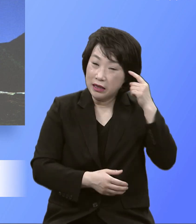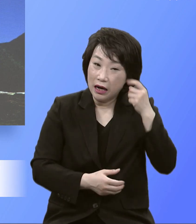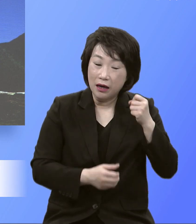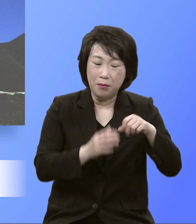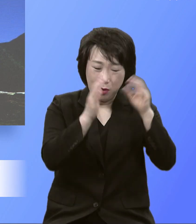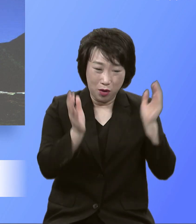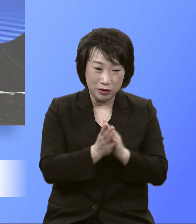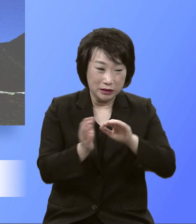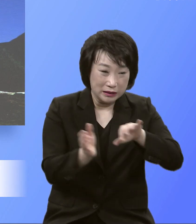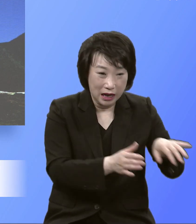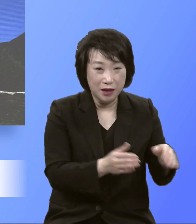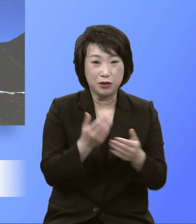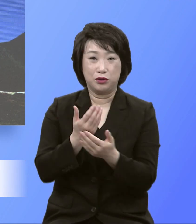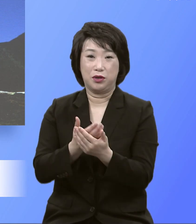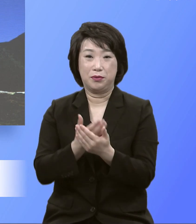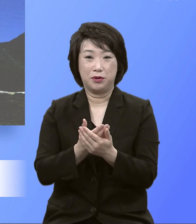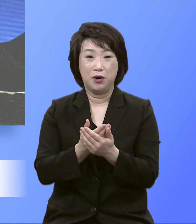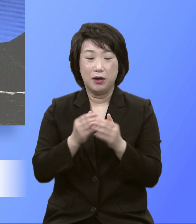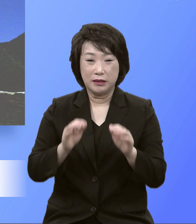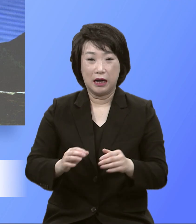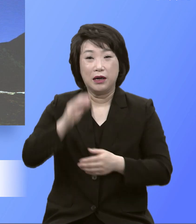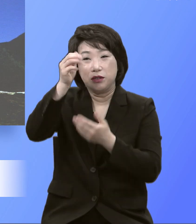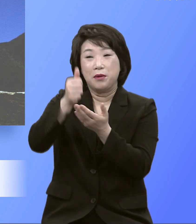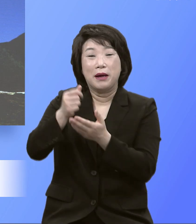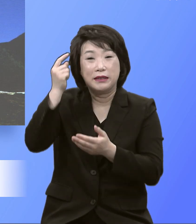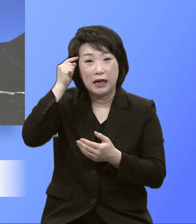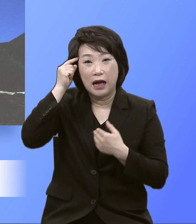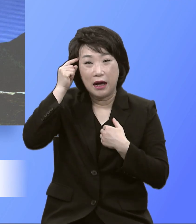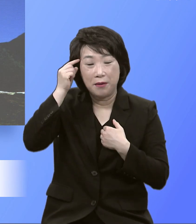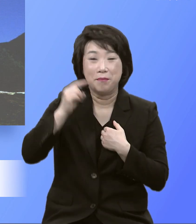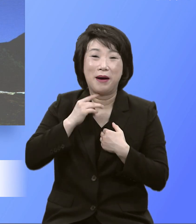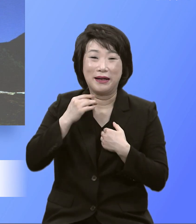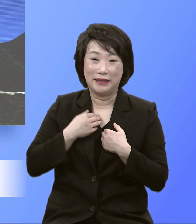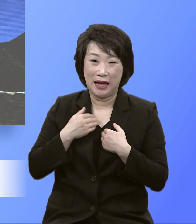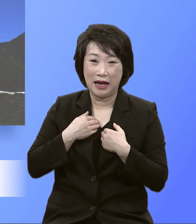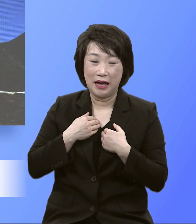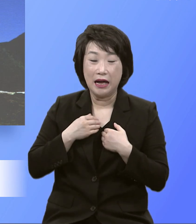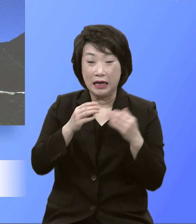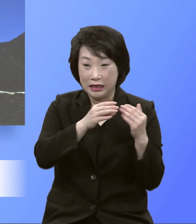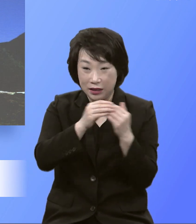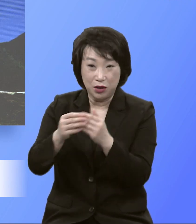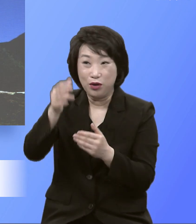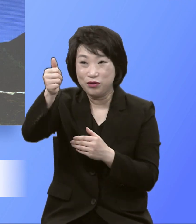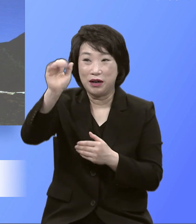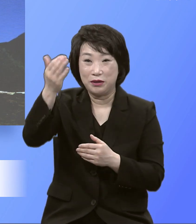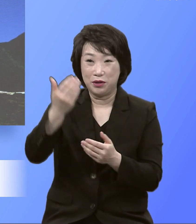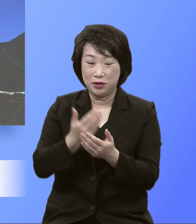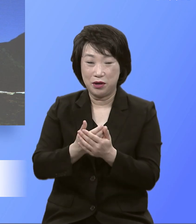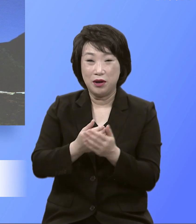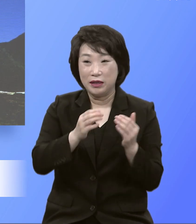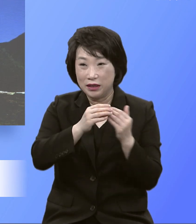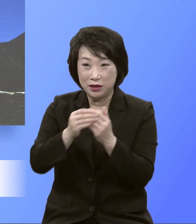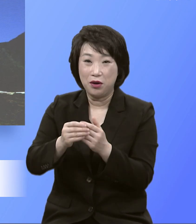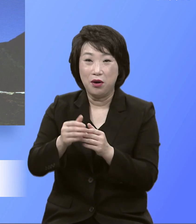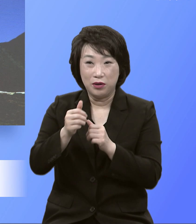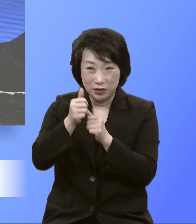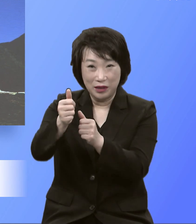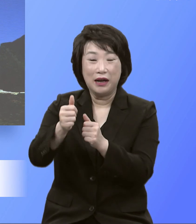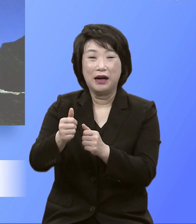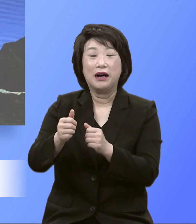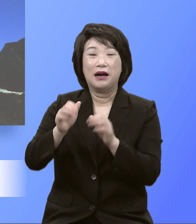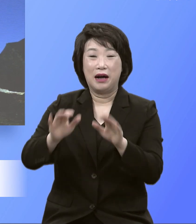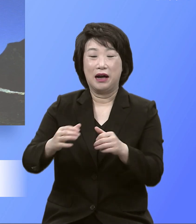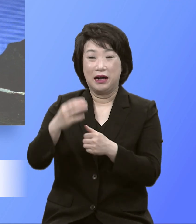생각을 제거해버리게 도와주시고 성령의 생각만이 나의 인도자가 되고 영도자가 되고 지배자가